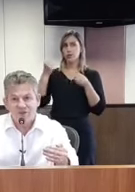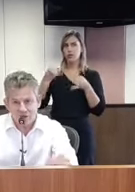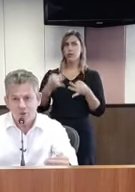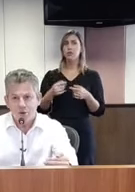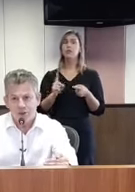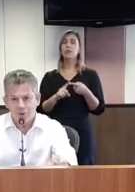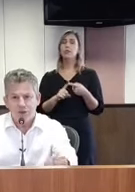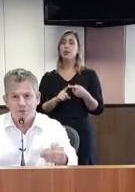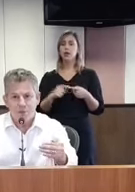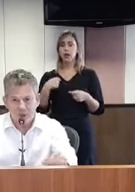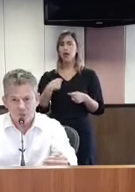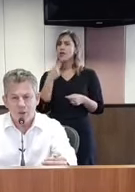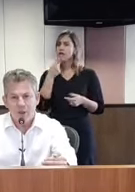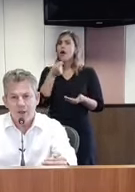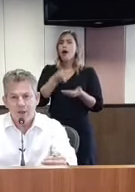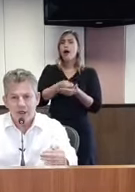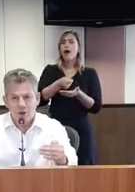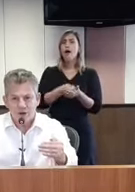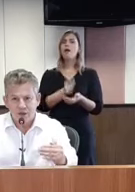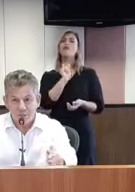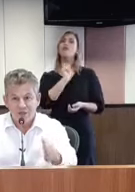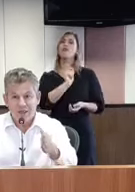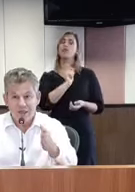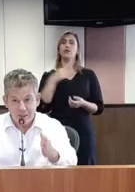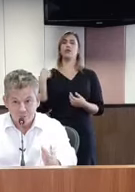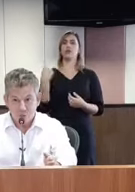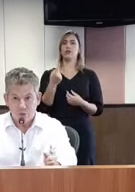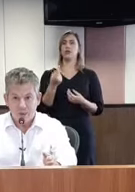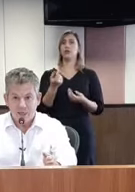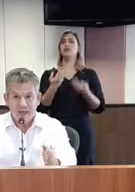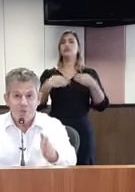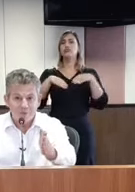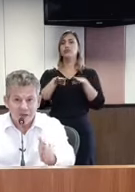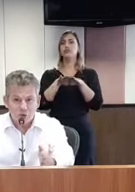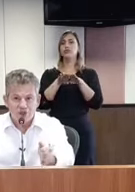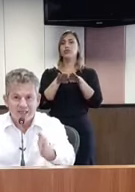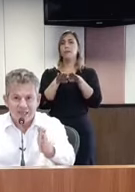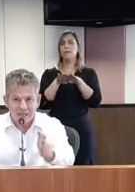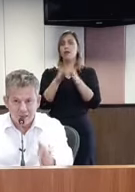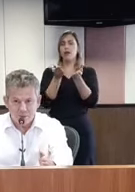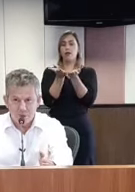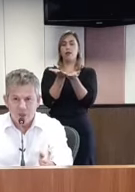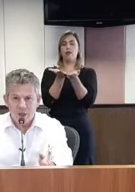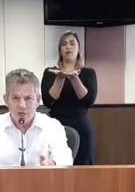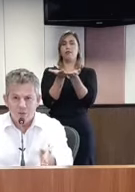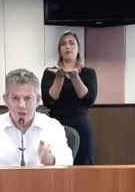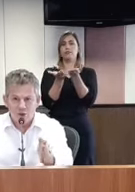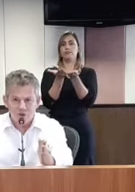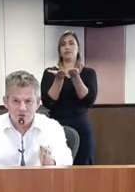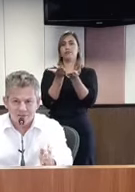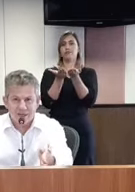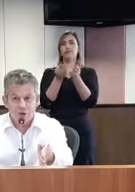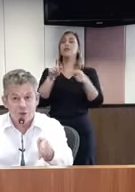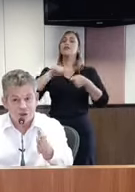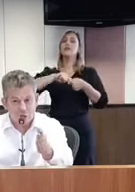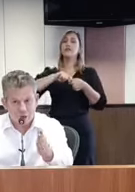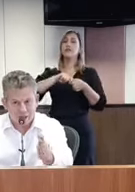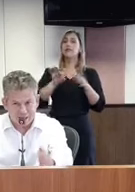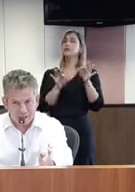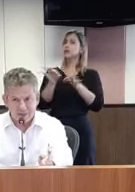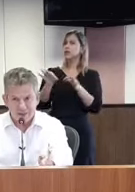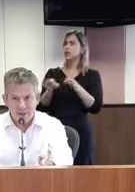que eu defendo, meus amigos, nesse momento, é que nós tenhamos equilíbrio. É momento de equilíbrio, é momento de fazer as